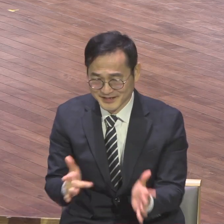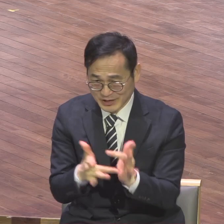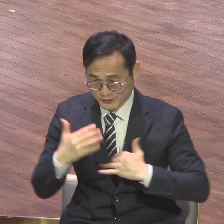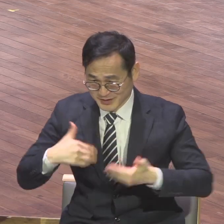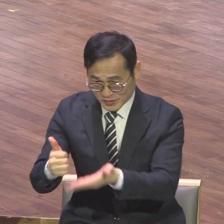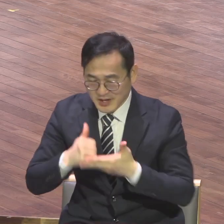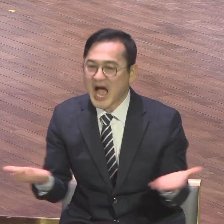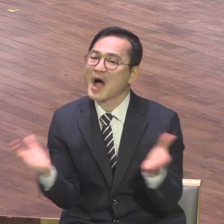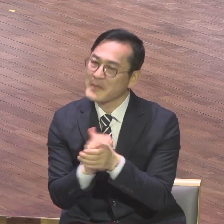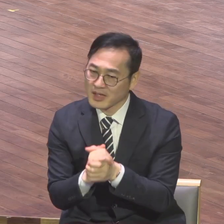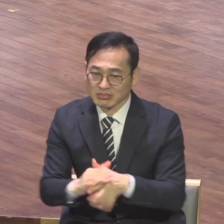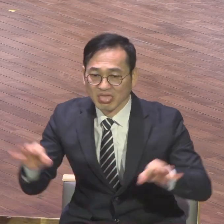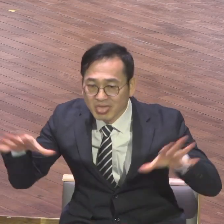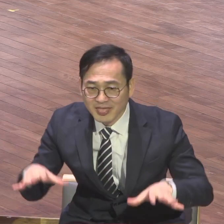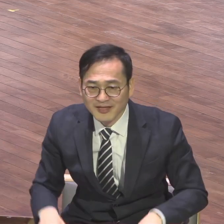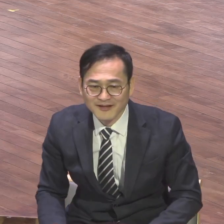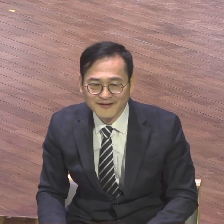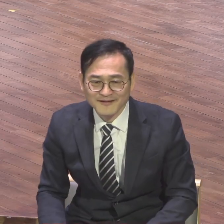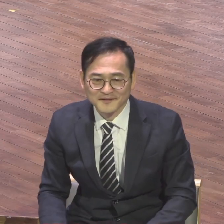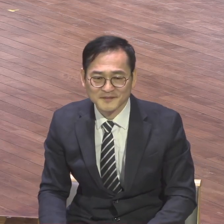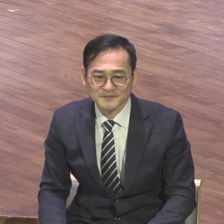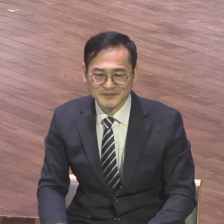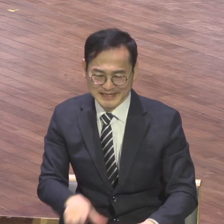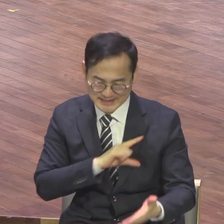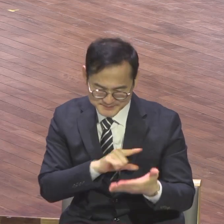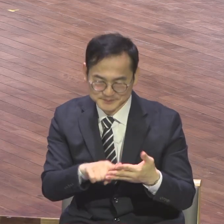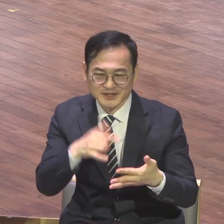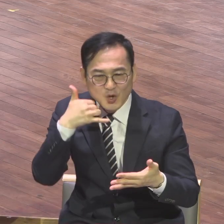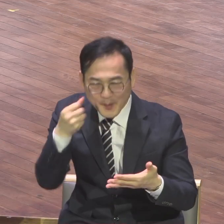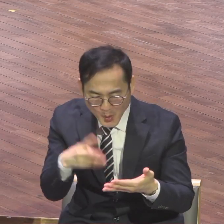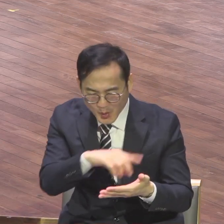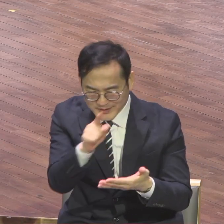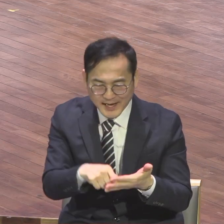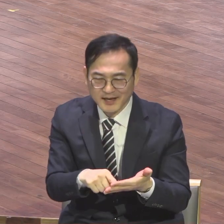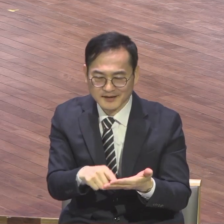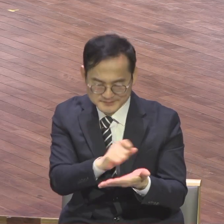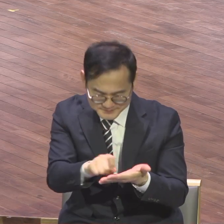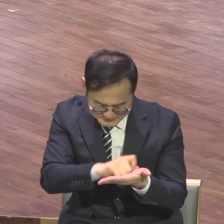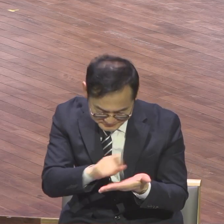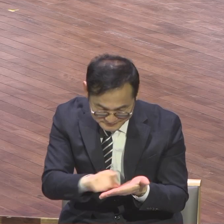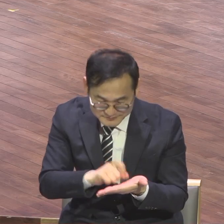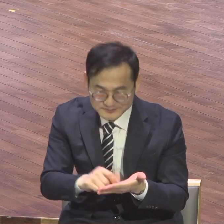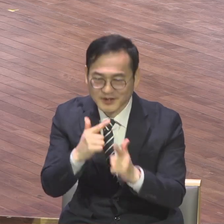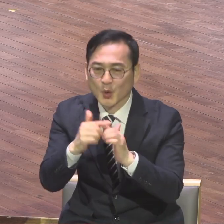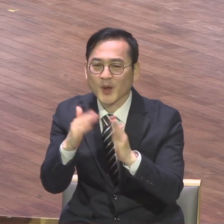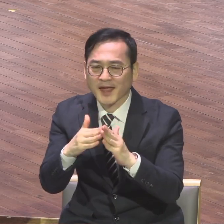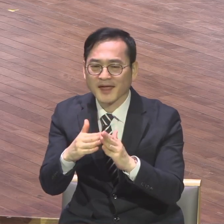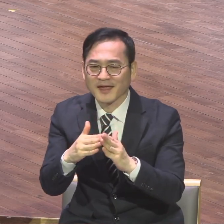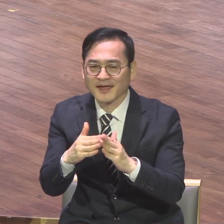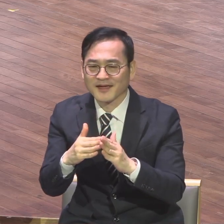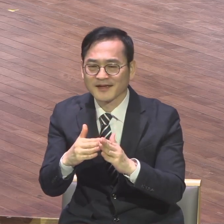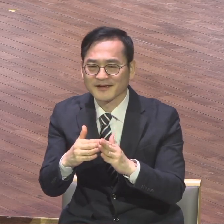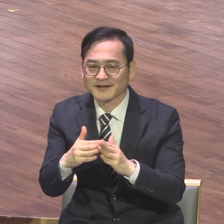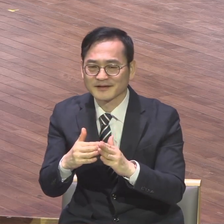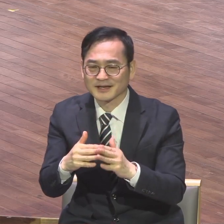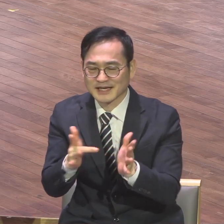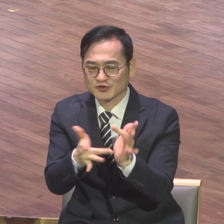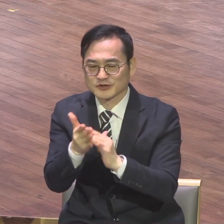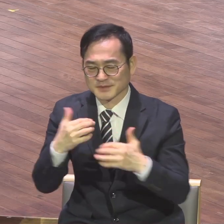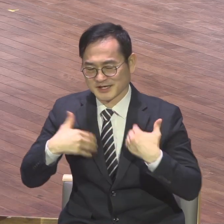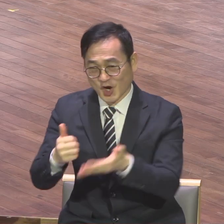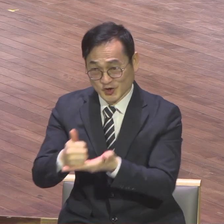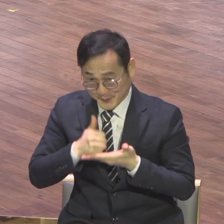영접 카드 나눠줬더니 다 이름 쓰고 전화번호 쓰고 다 쓰고 100% 영접하더라. 야,